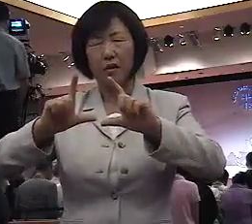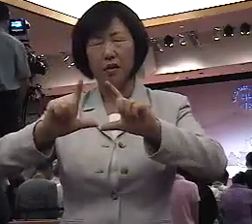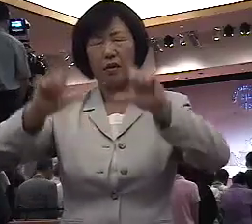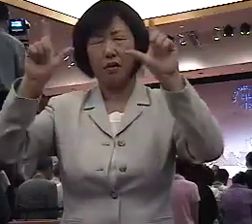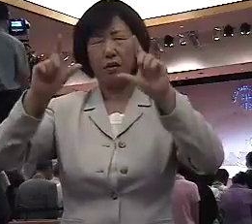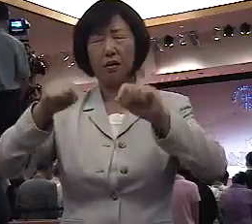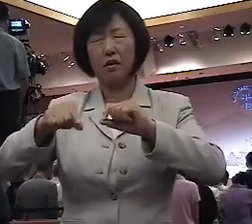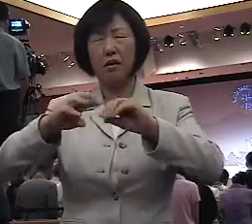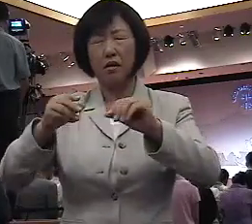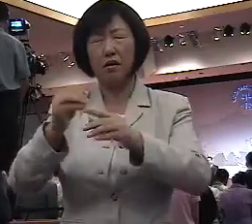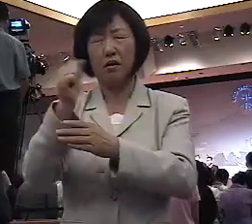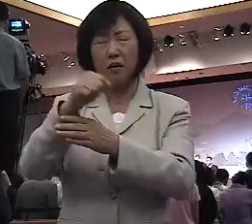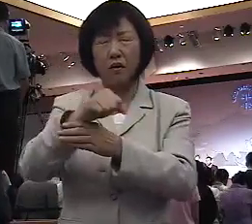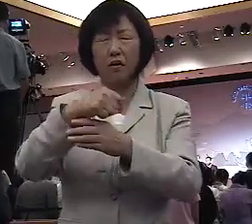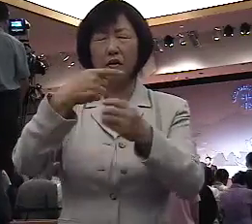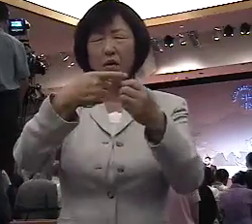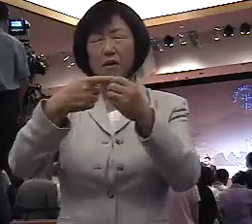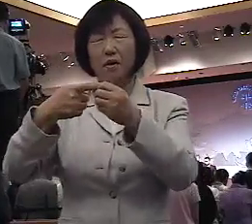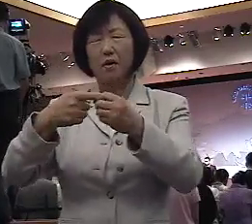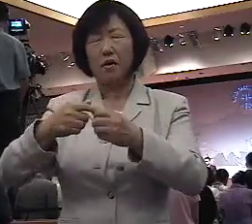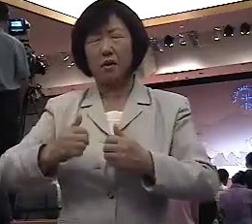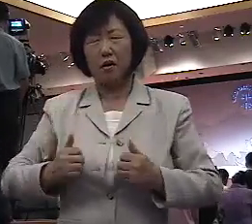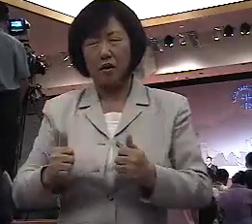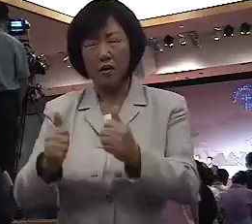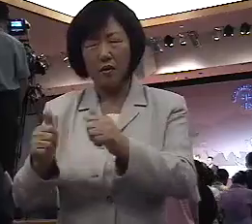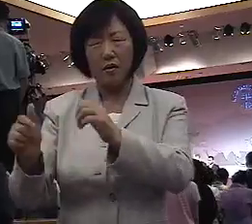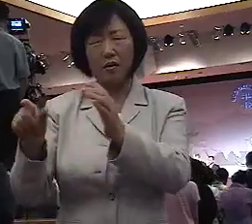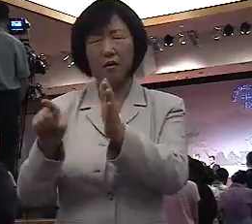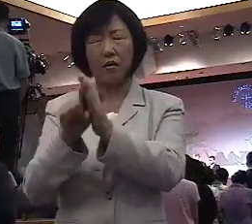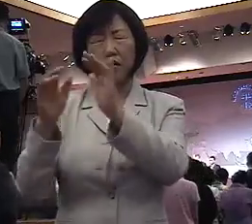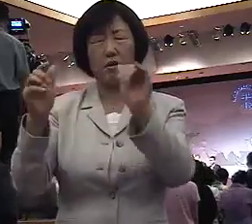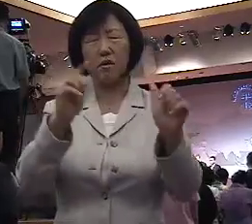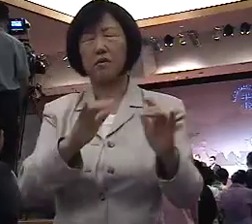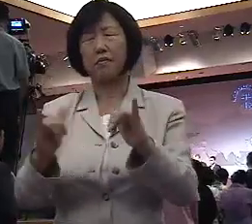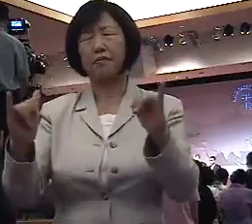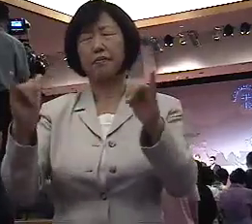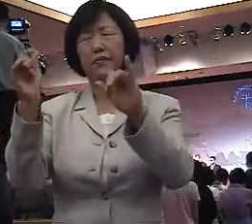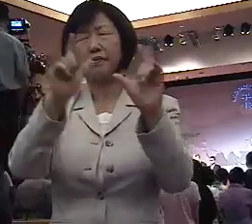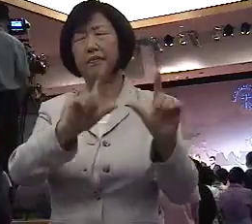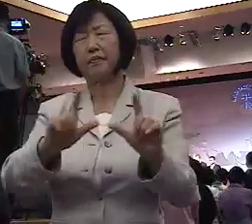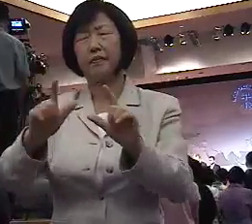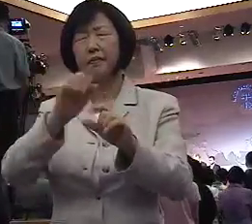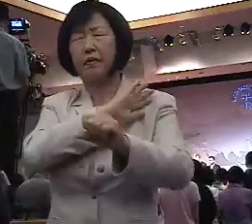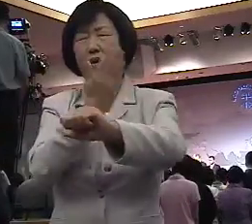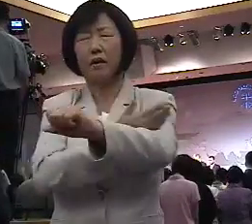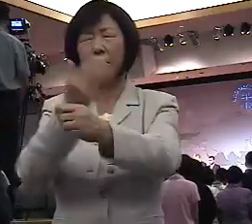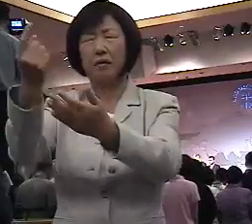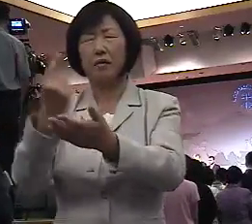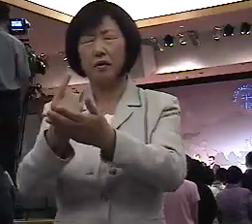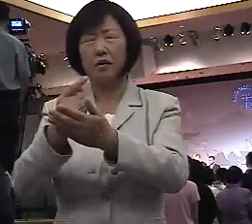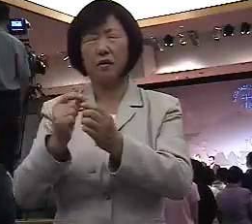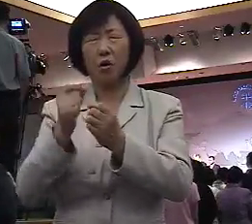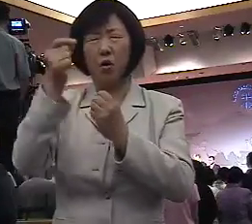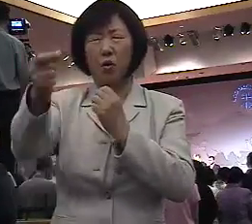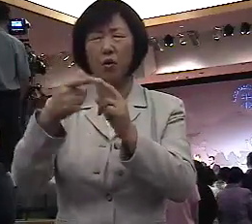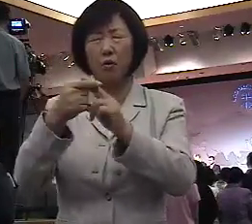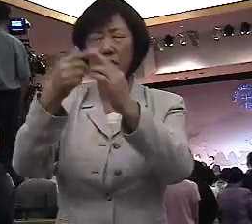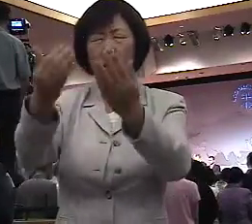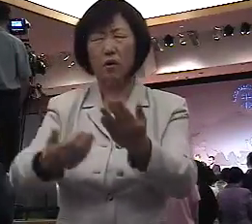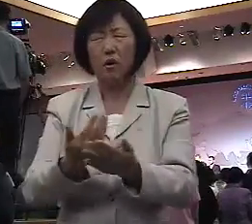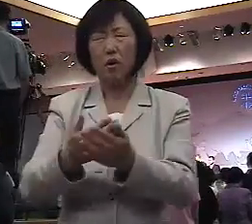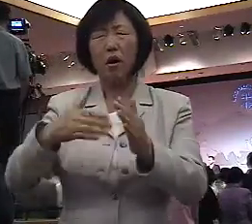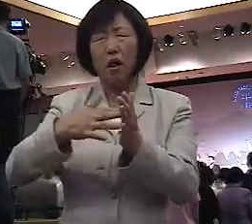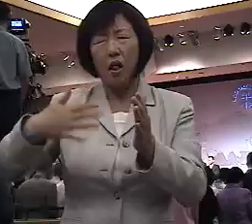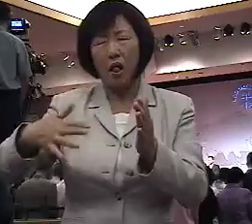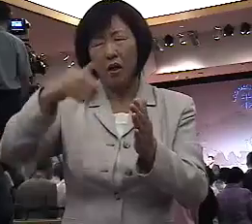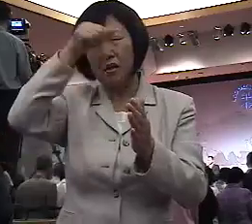군사로 열매 맺는 열정적인 삶을 살아갈 수 있도록 능력으로 임하시고 영원히 함께 하옵소서. 아멘. 아직